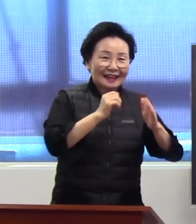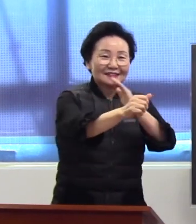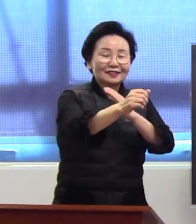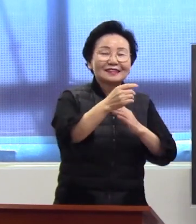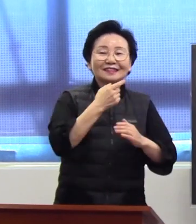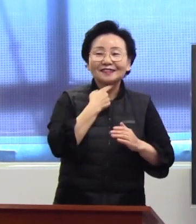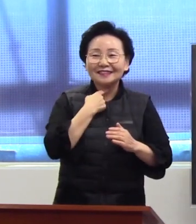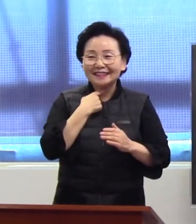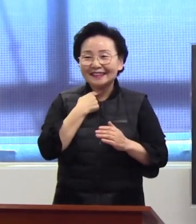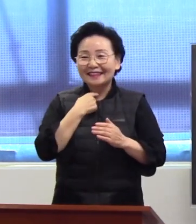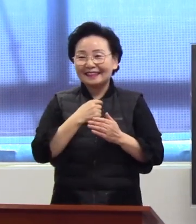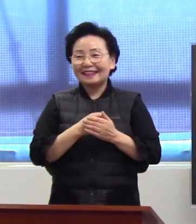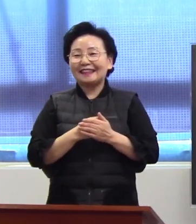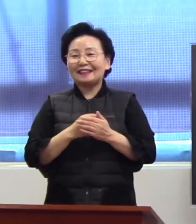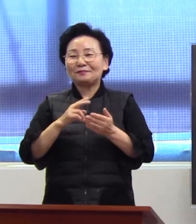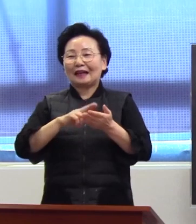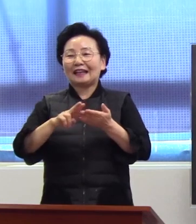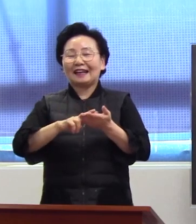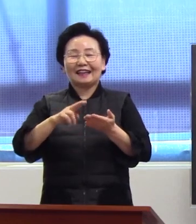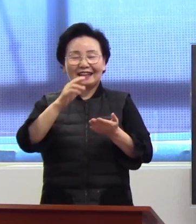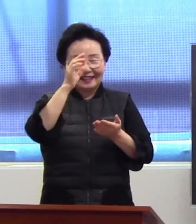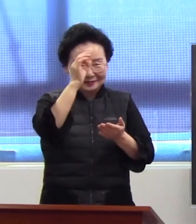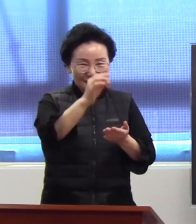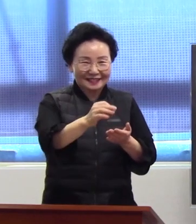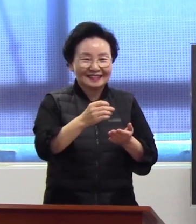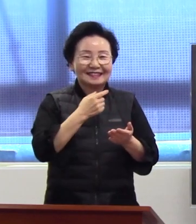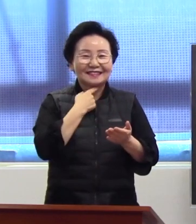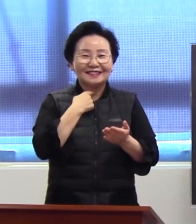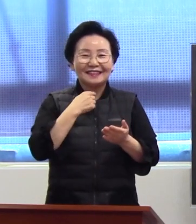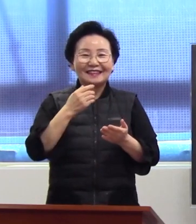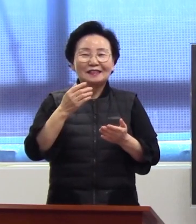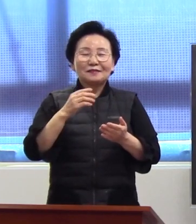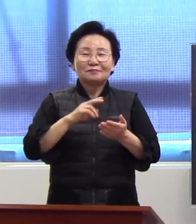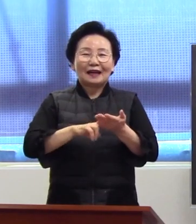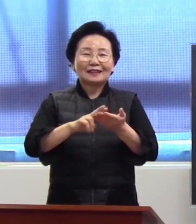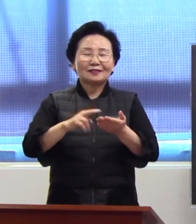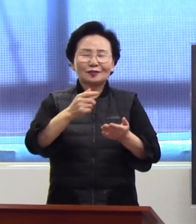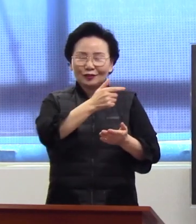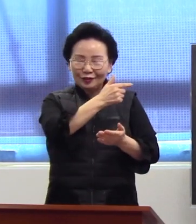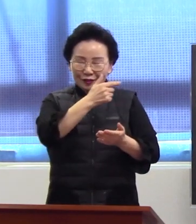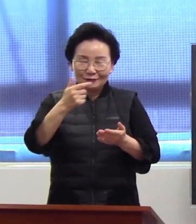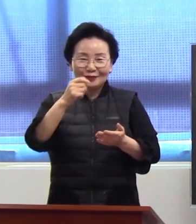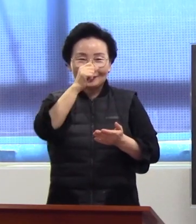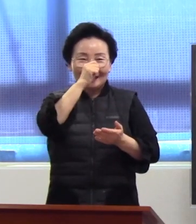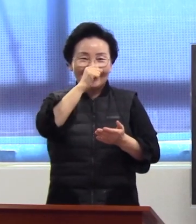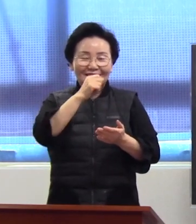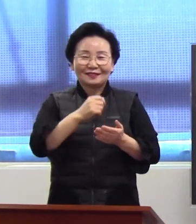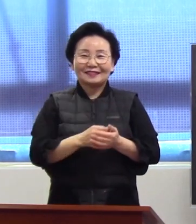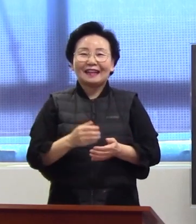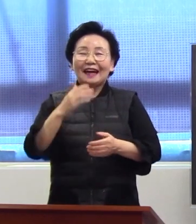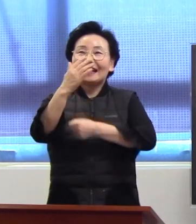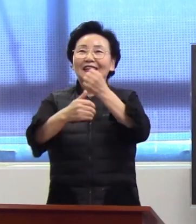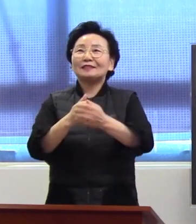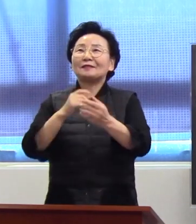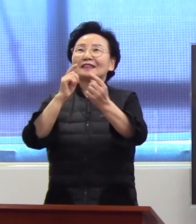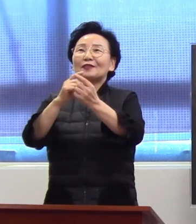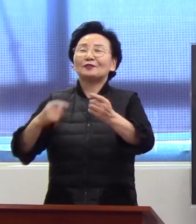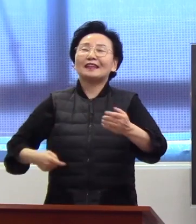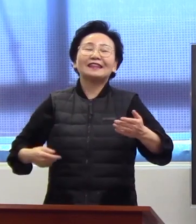간 적이 있거든. 만화 본 적이 있어. 만화를 너무 좋아해가지고 하나님 만나고